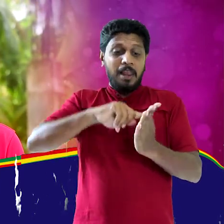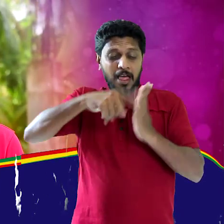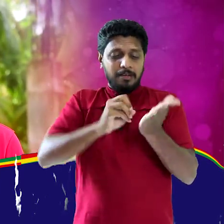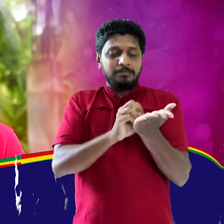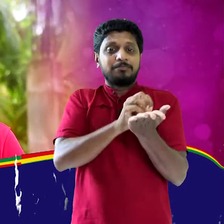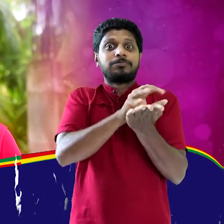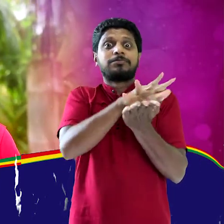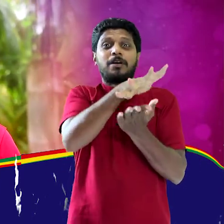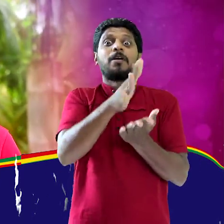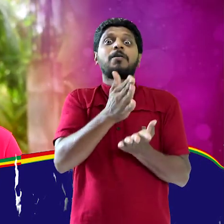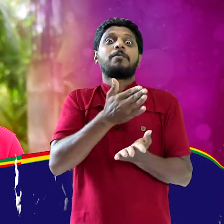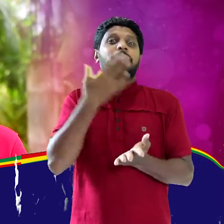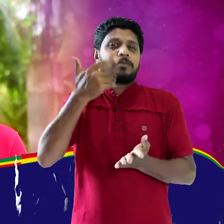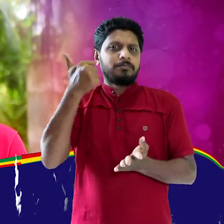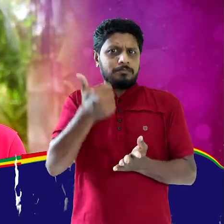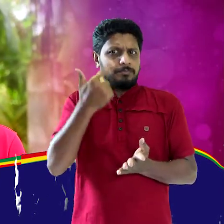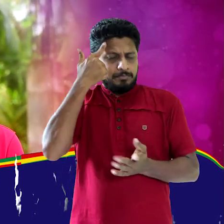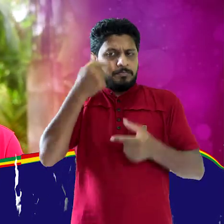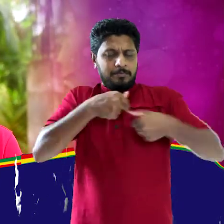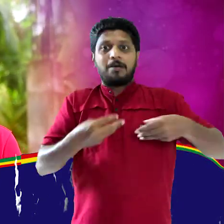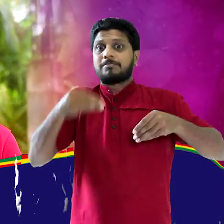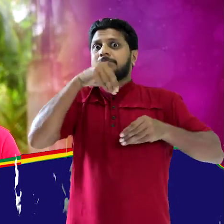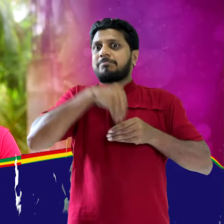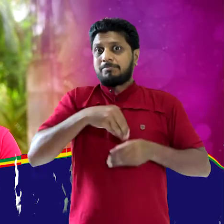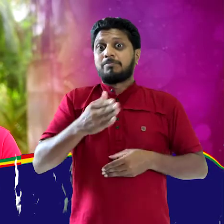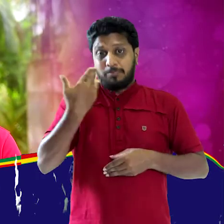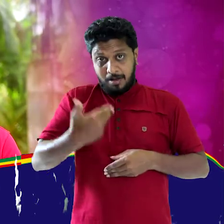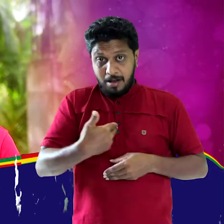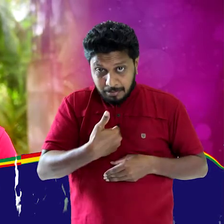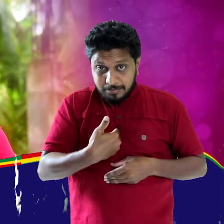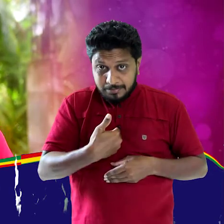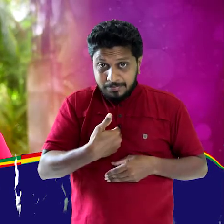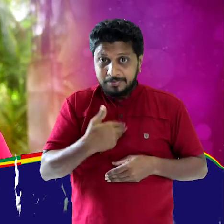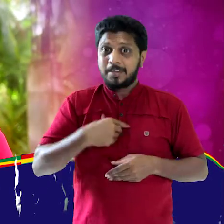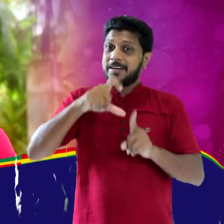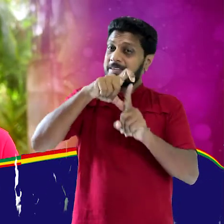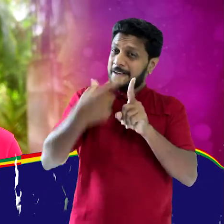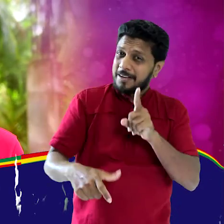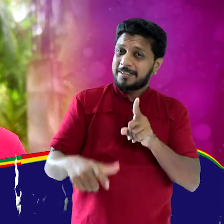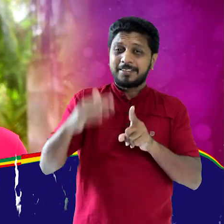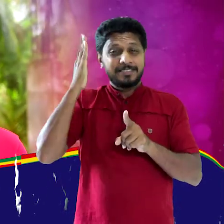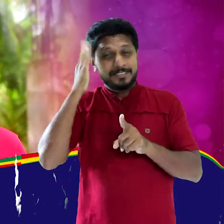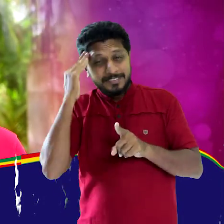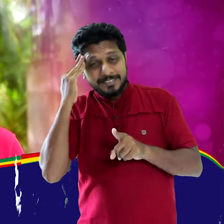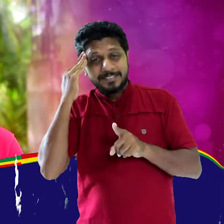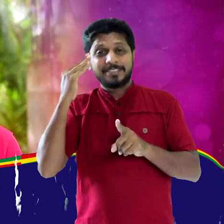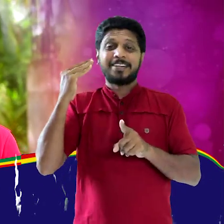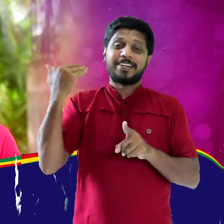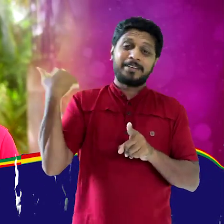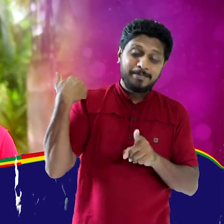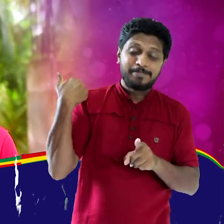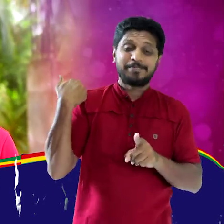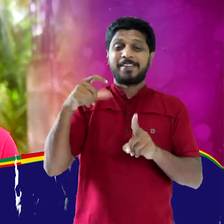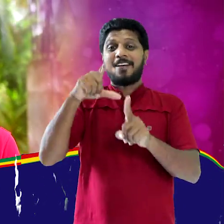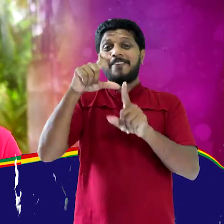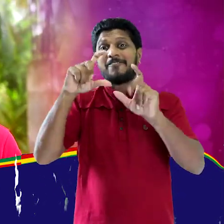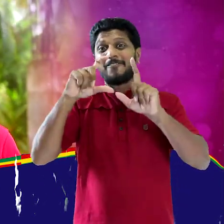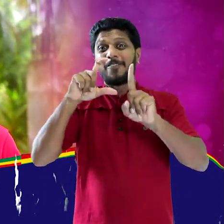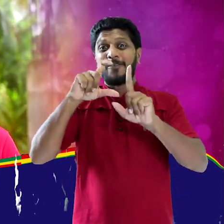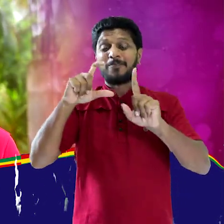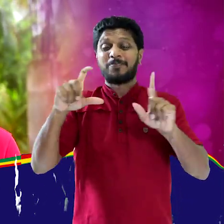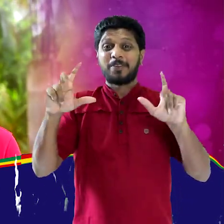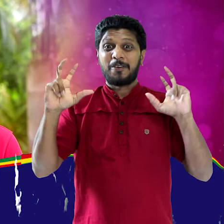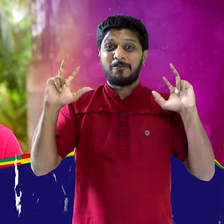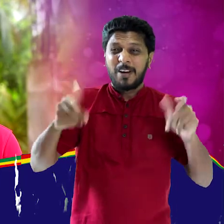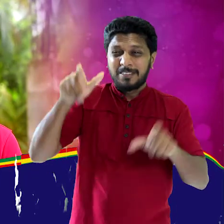කිරීම සඳහා නියෝජිතයා බවට පත් වෙන්න මට පුළුවන්කම තියෙනවා ඒ සඳහා මම ආබාධිත සහෝදරවරුන්ගෙන් සහෝදරියන්ගෙන් වැඩිහිටියන්ගෙන් ගෞරවයෙන් ඉල්ලා සිටිනවා